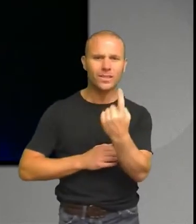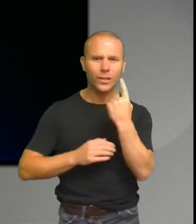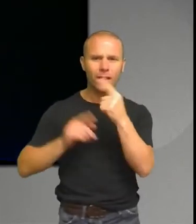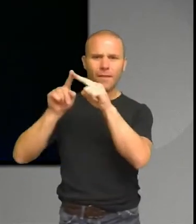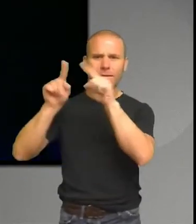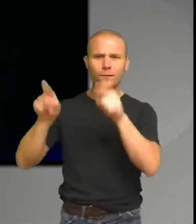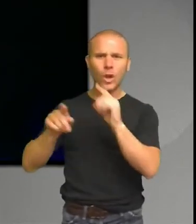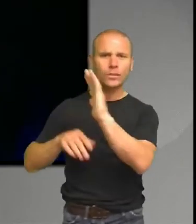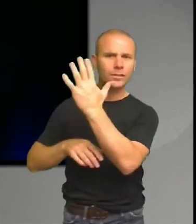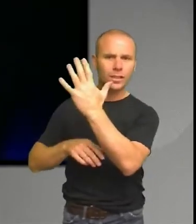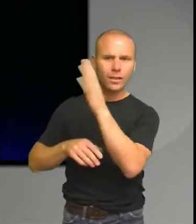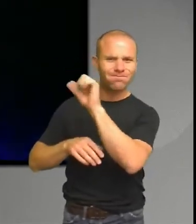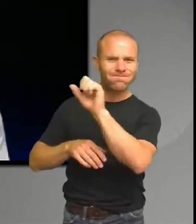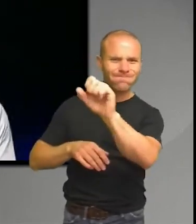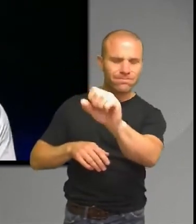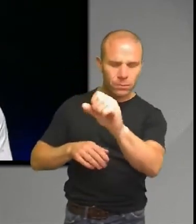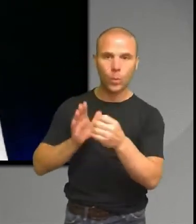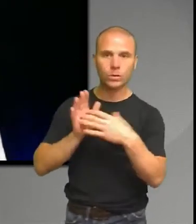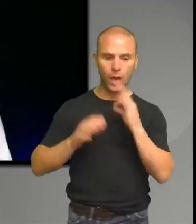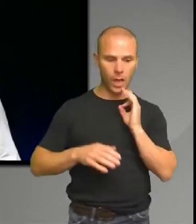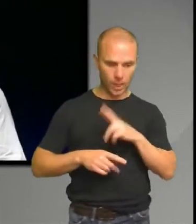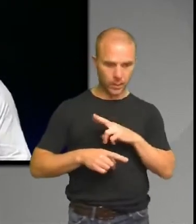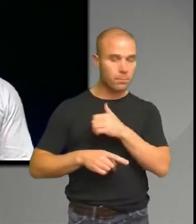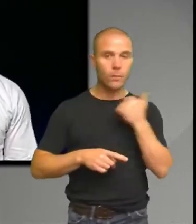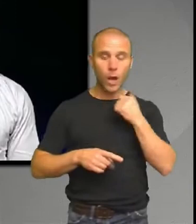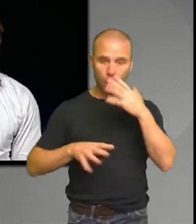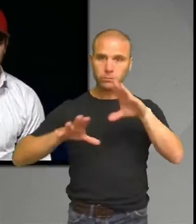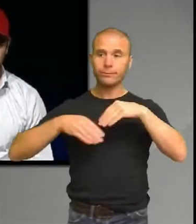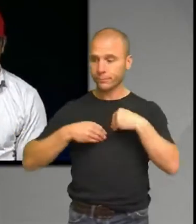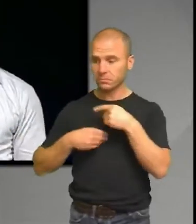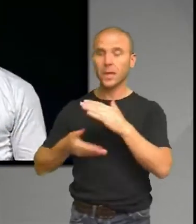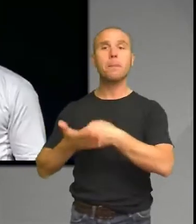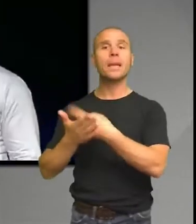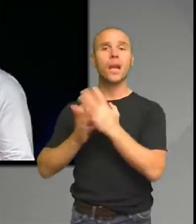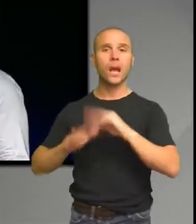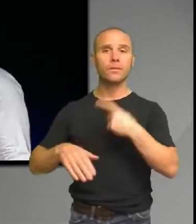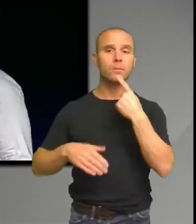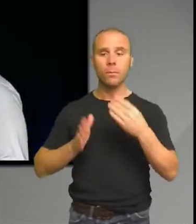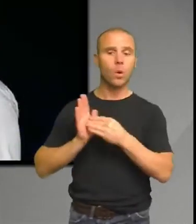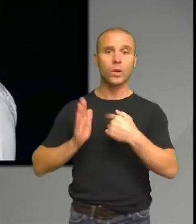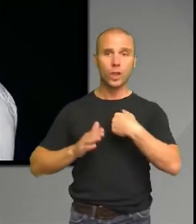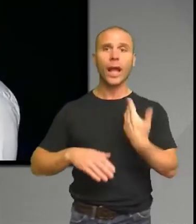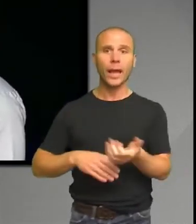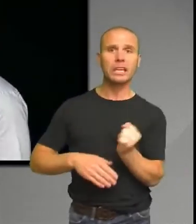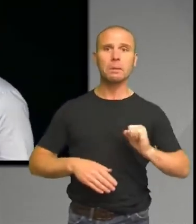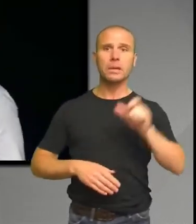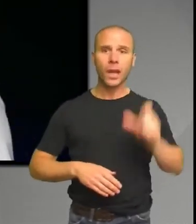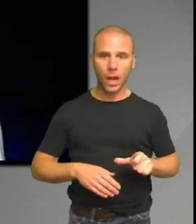hade sagt att han var. Kriminell. Och det slutade inte där. För att nu var det här